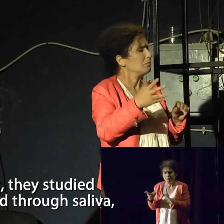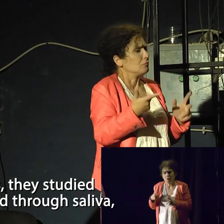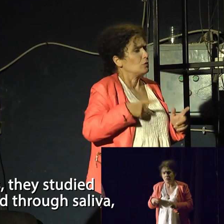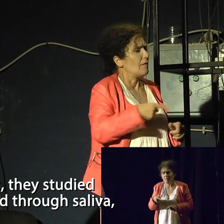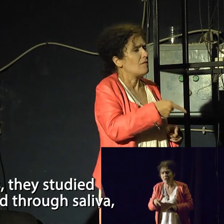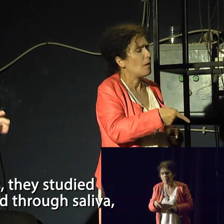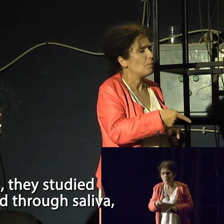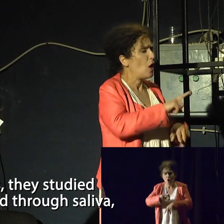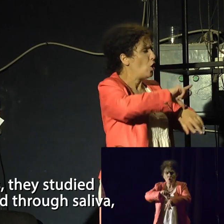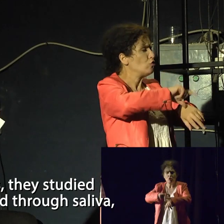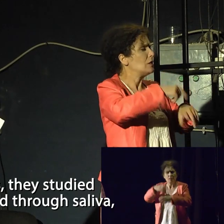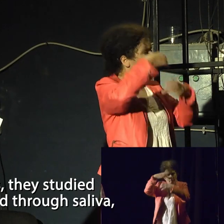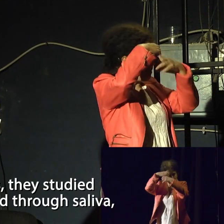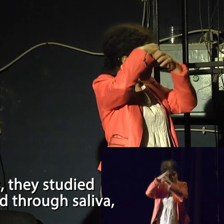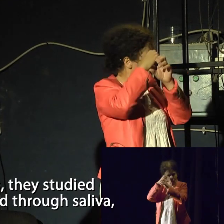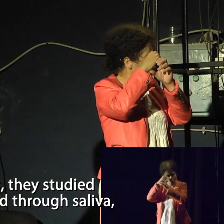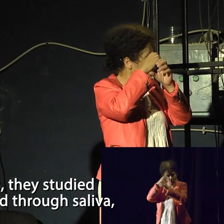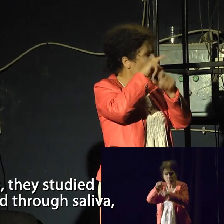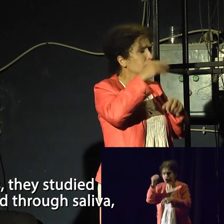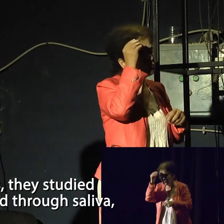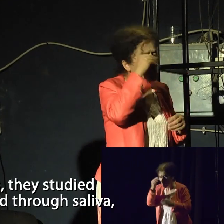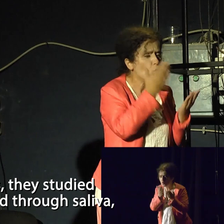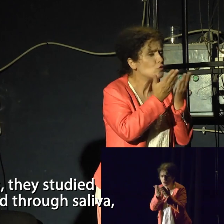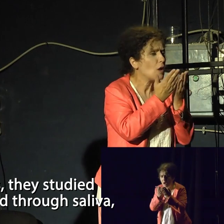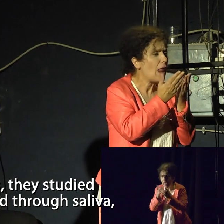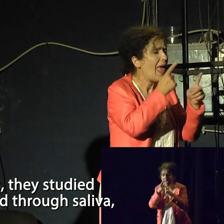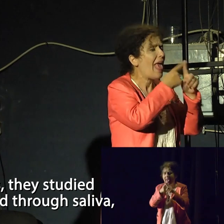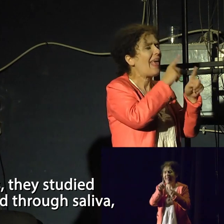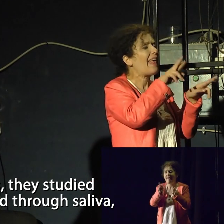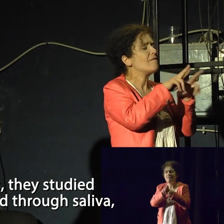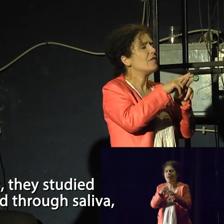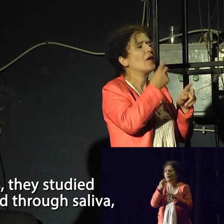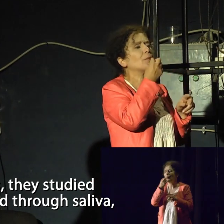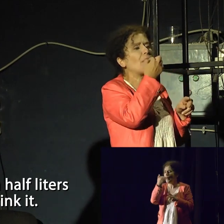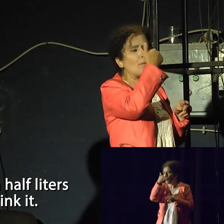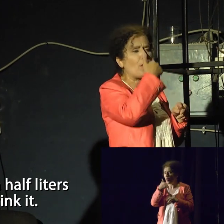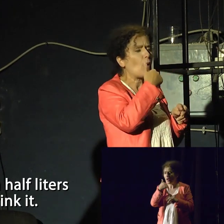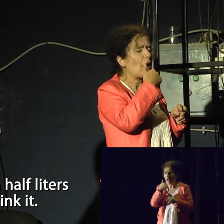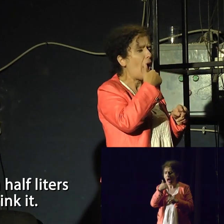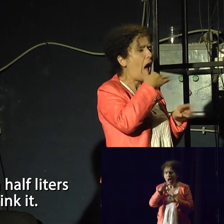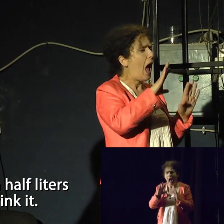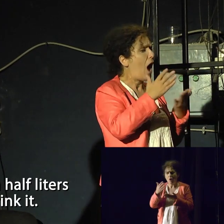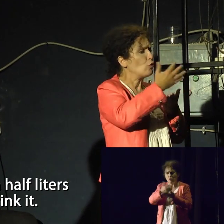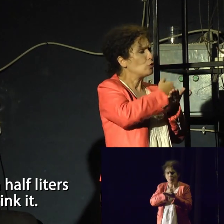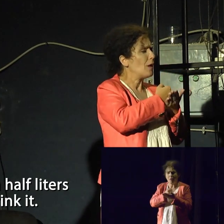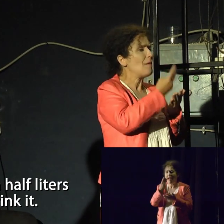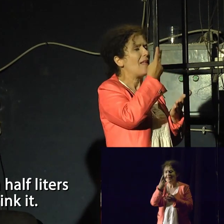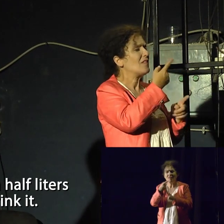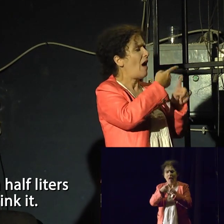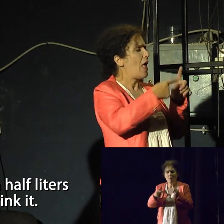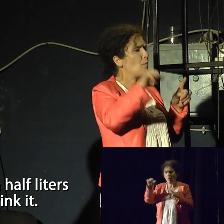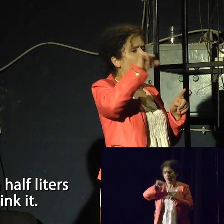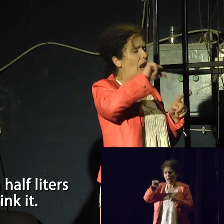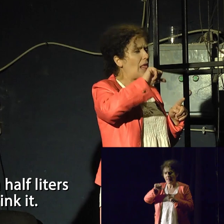Понатаму, по часовите по биологија, учеле дека ХИВ се пренесува преку плунка, ако собереме 2,5 литри плунка,